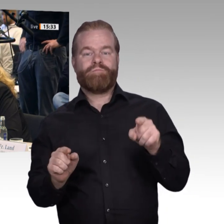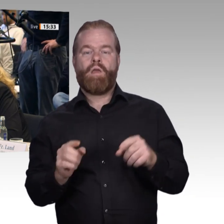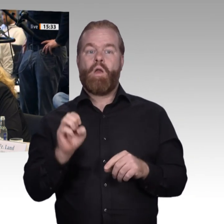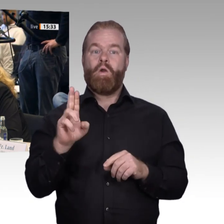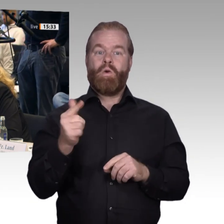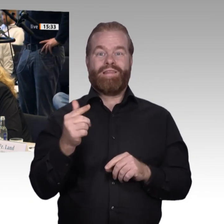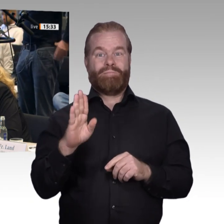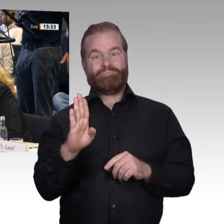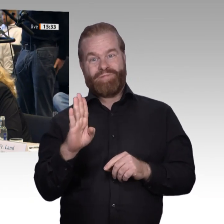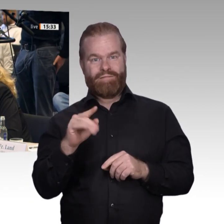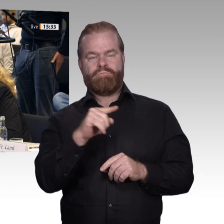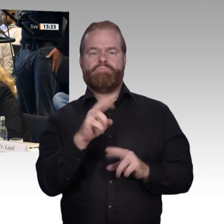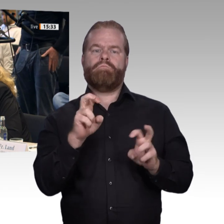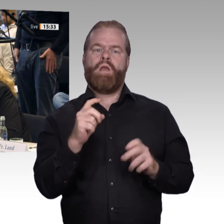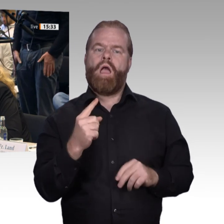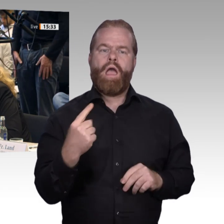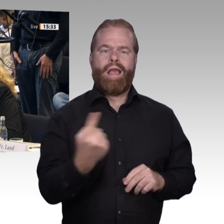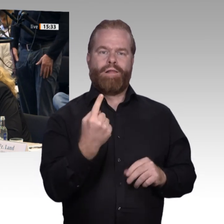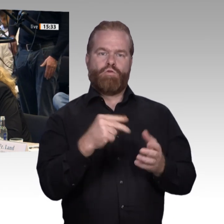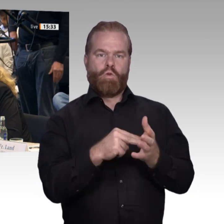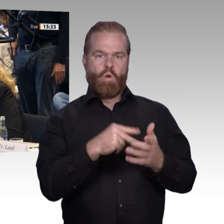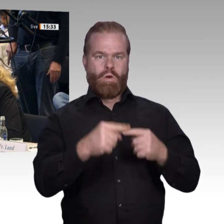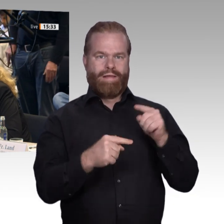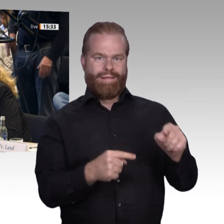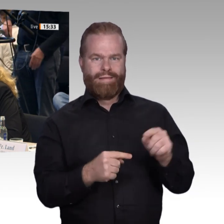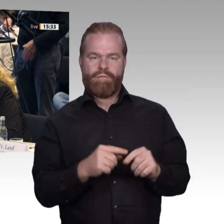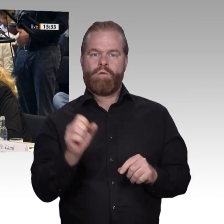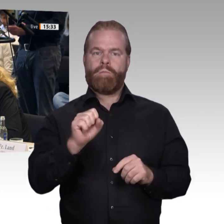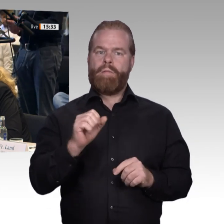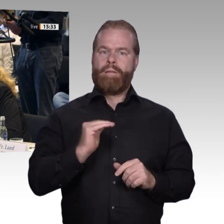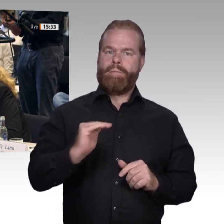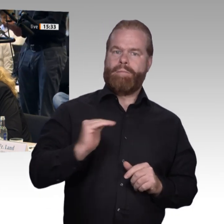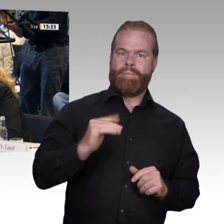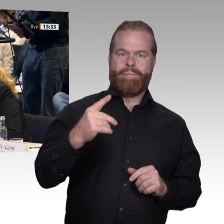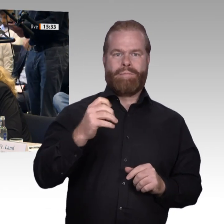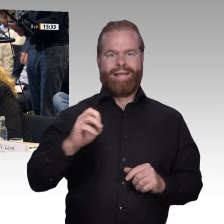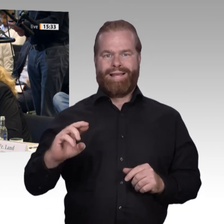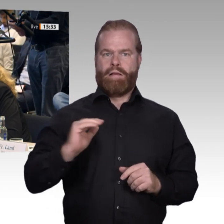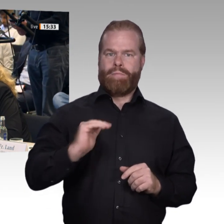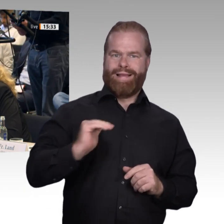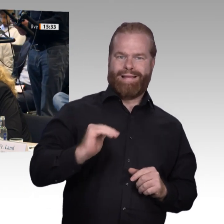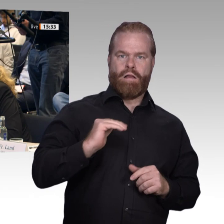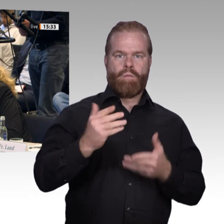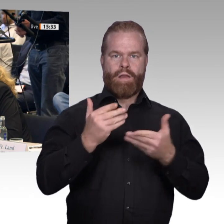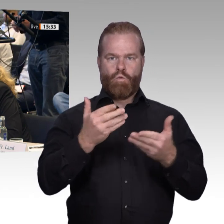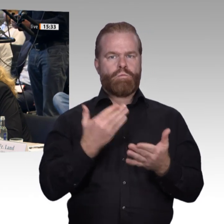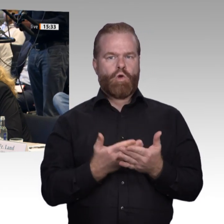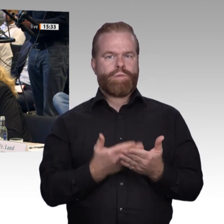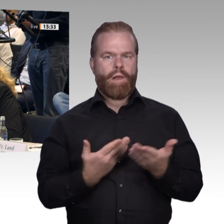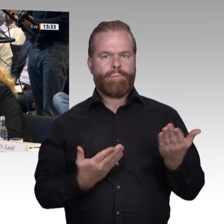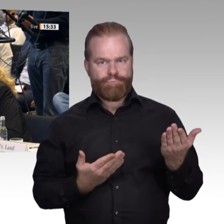Peer-Beratung ist eben die Beratung von Betroffenen für Betroffene, die sich als besonders effizient erweist, gerade wenn es darum